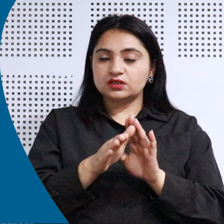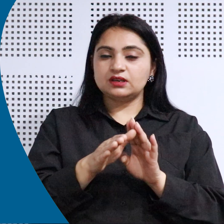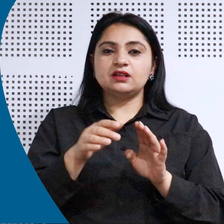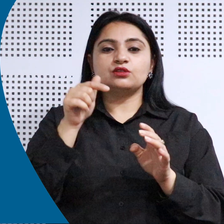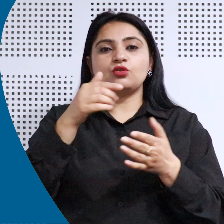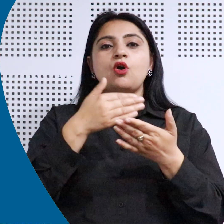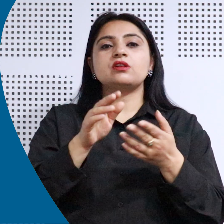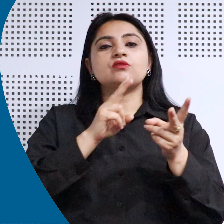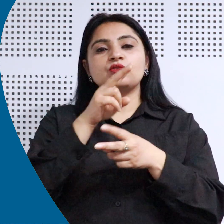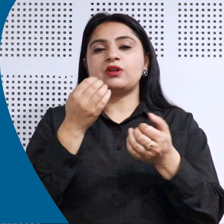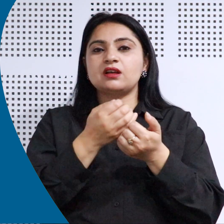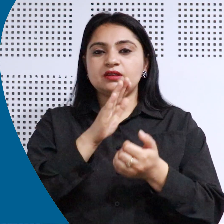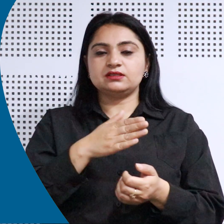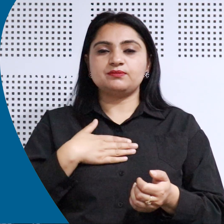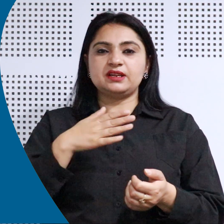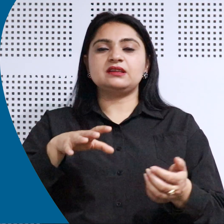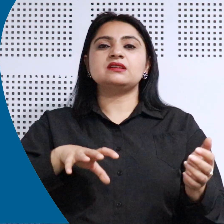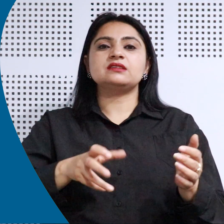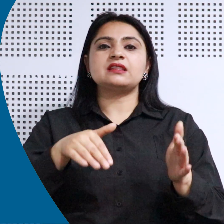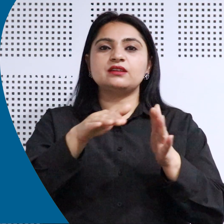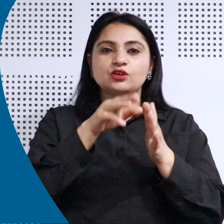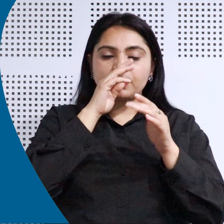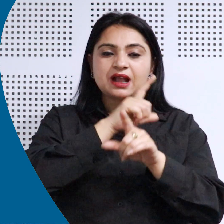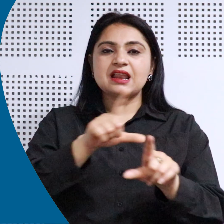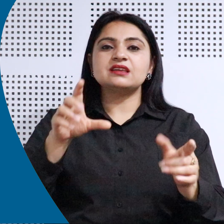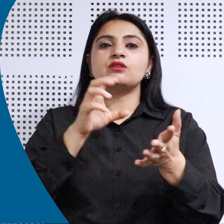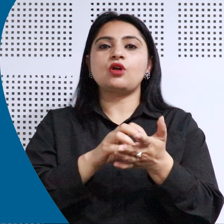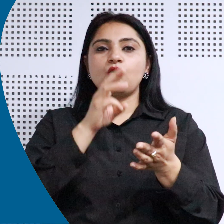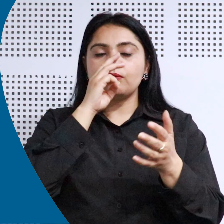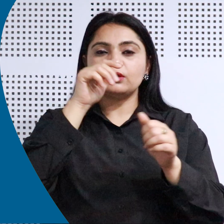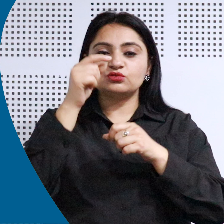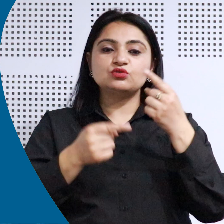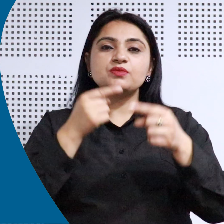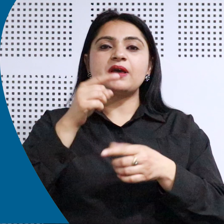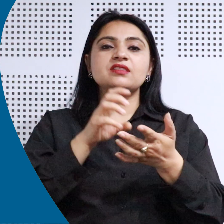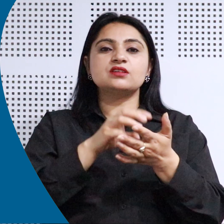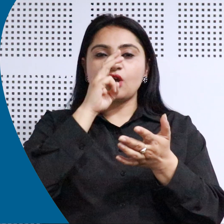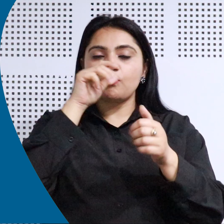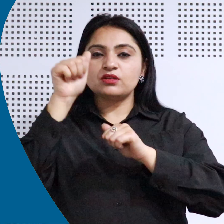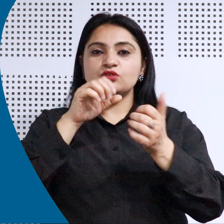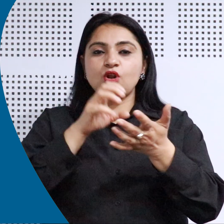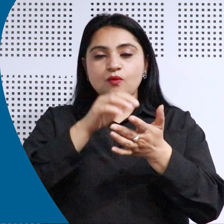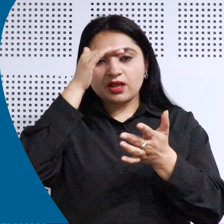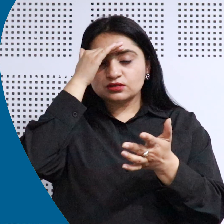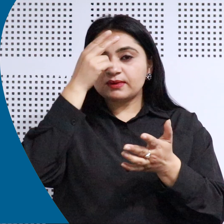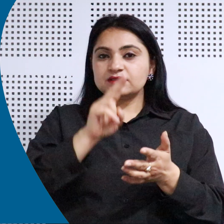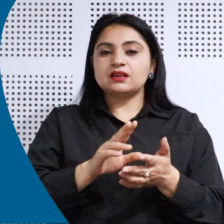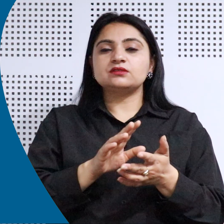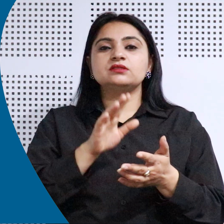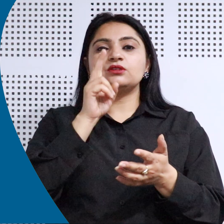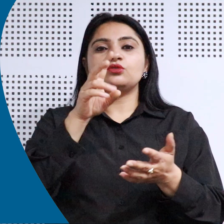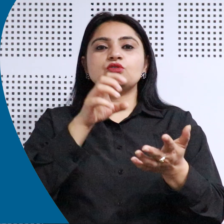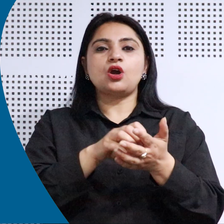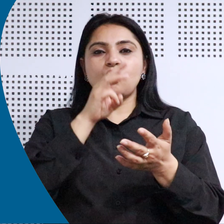छैनौँ। मैले चाहिँ स्थानीय तहमा चाहिँ जो खाली भएका ठाउँमा चाहिँ, जो विवादित ठाउँमा चाहिँ जहाँ समस्या भएका थिए, ती समस्याहरूलाई